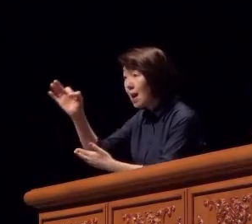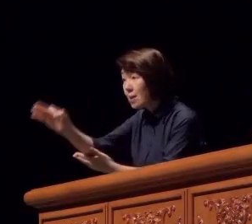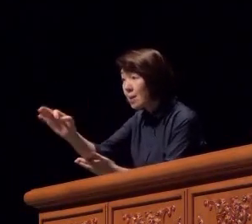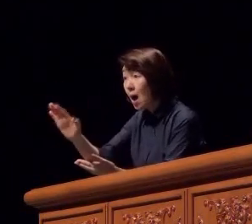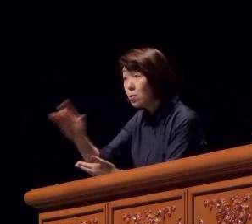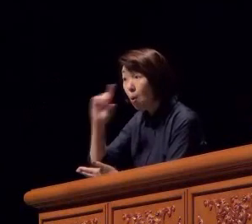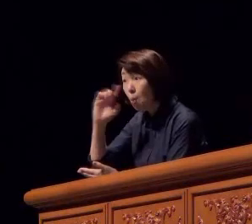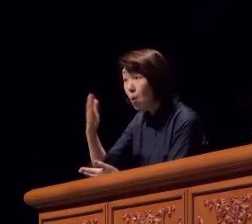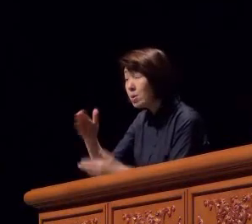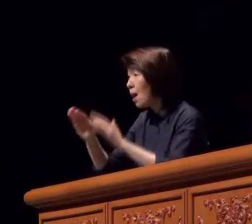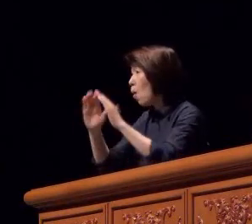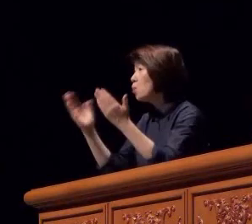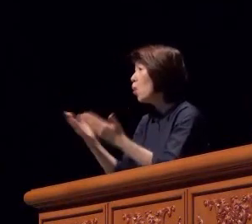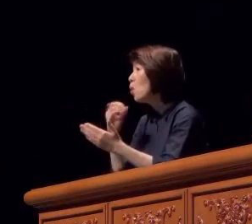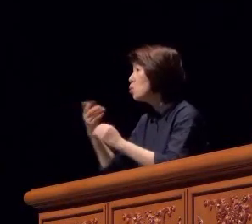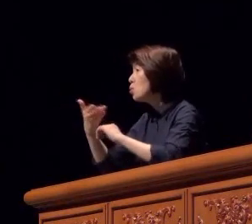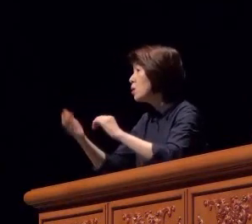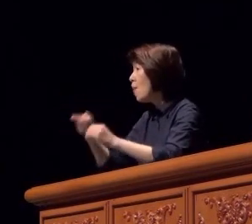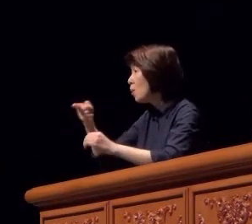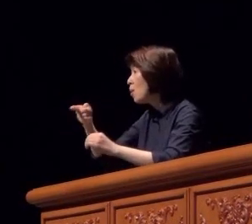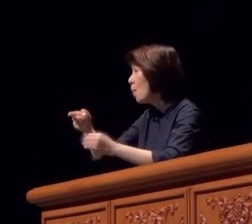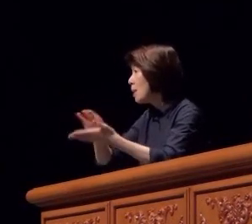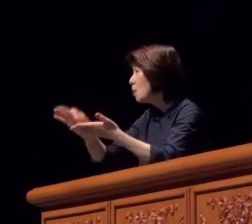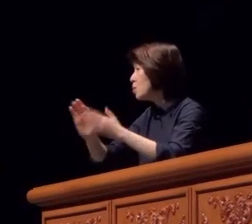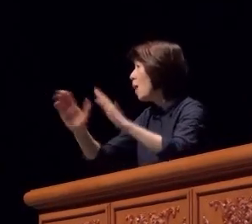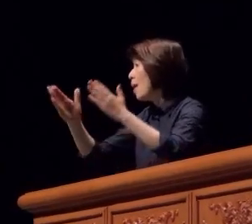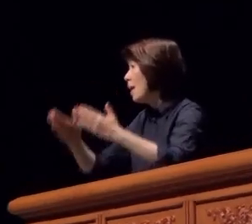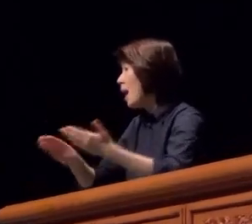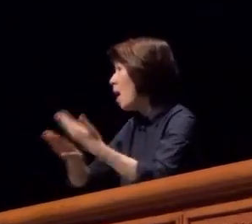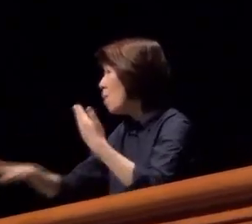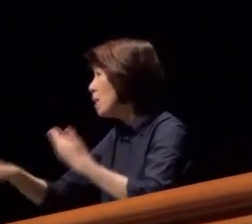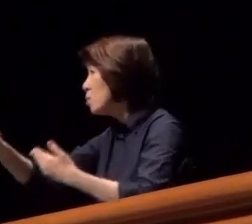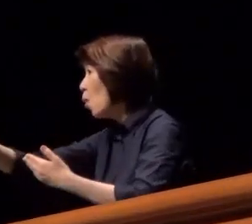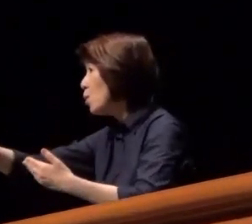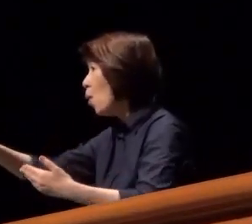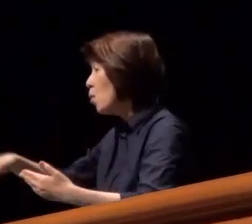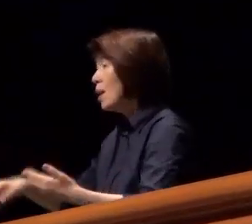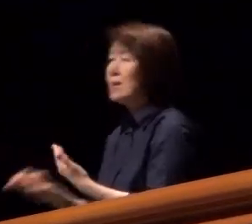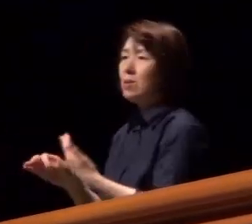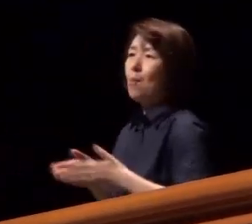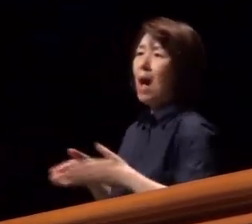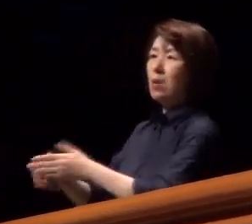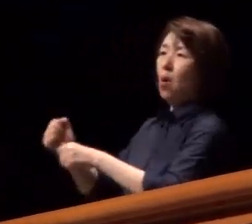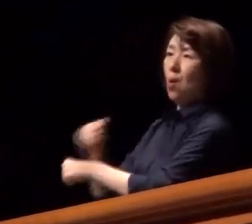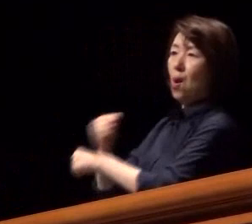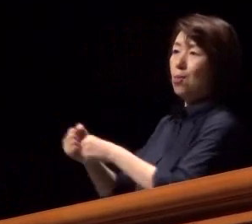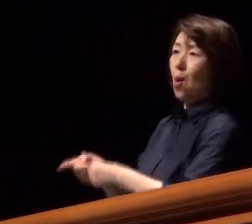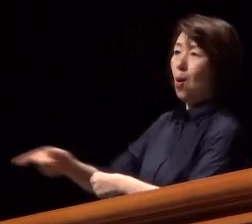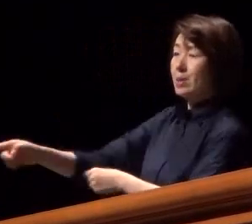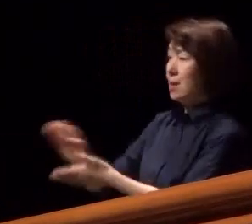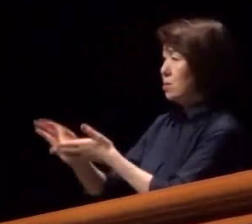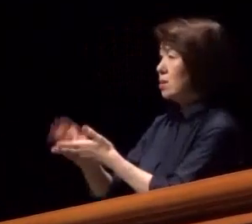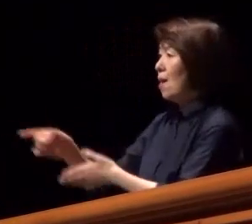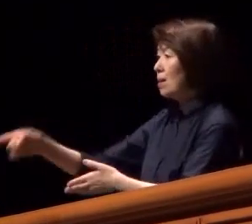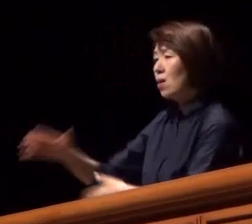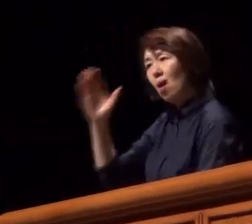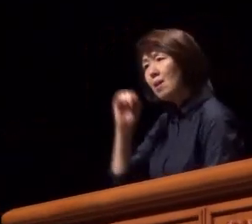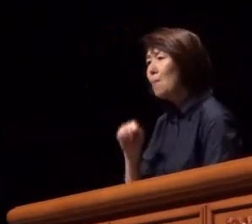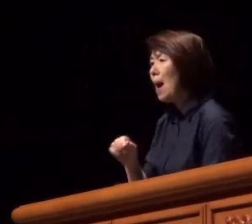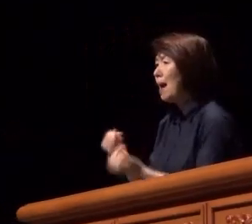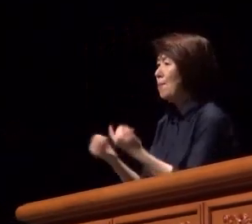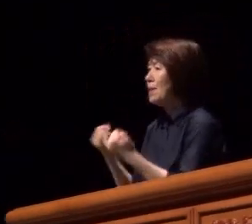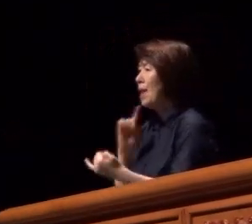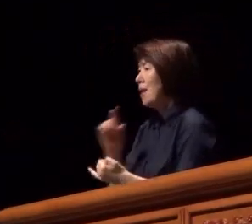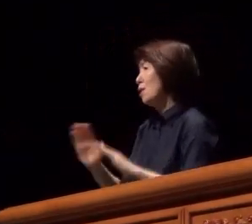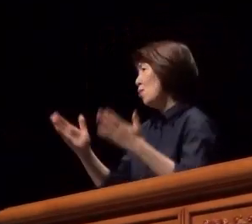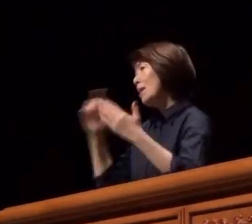ていたら、ほとんど福島のためには使われないで、いろんなところの道路工事とかに使われている。こんなバカにした話は